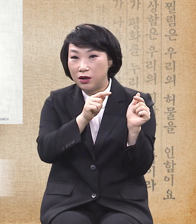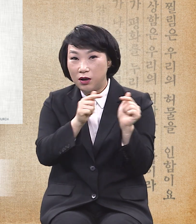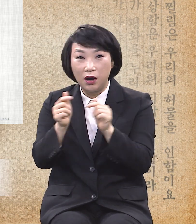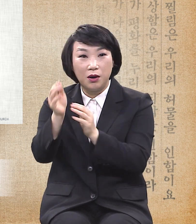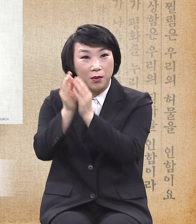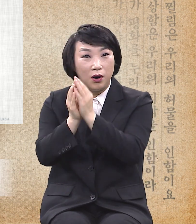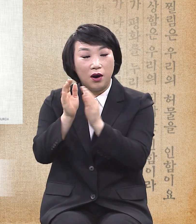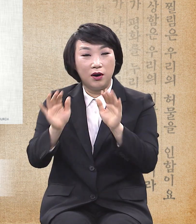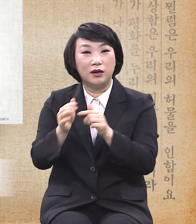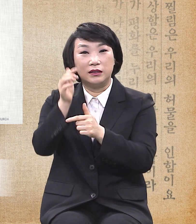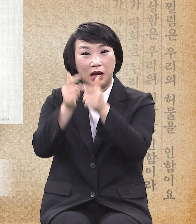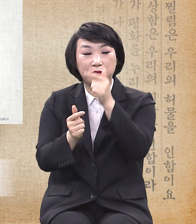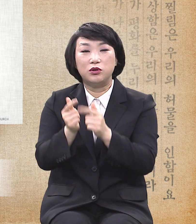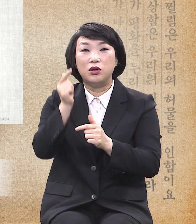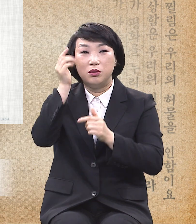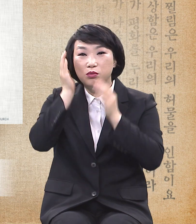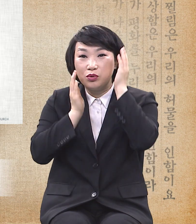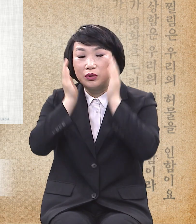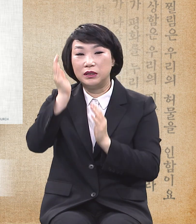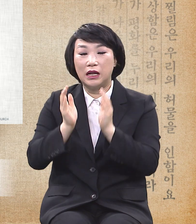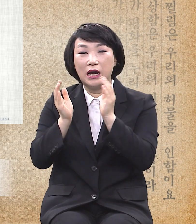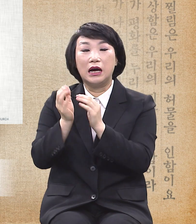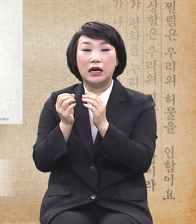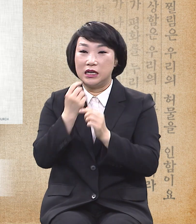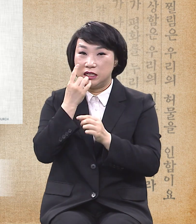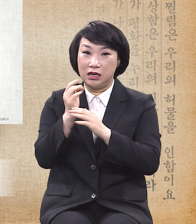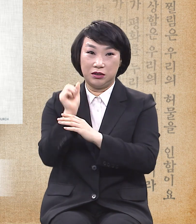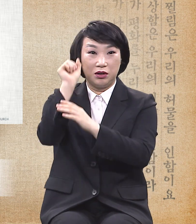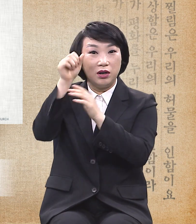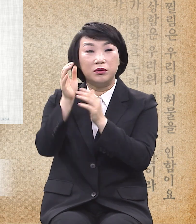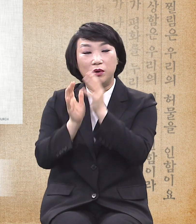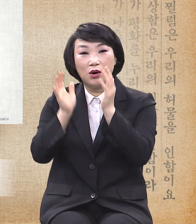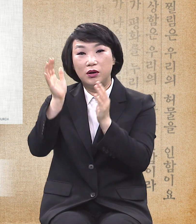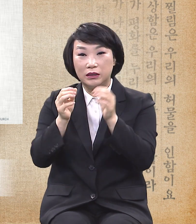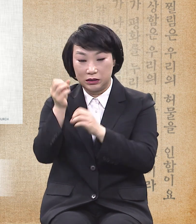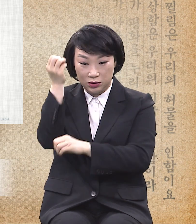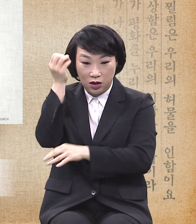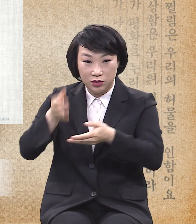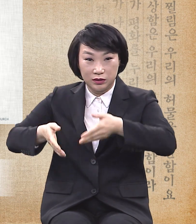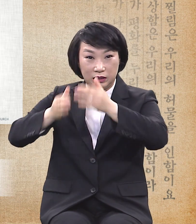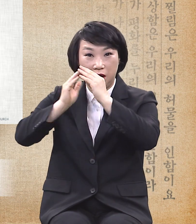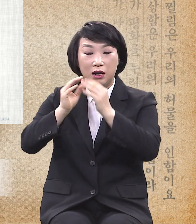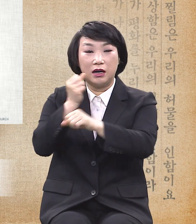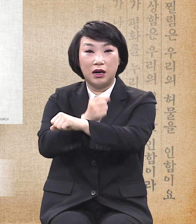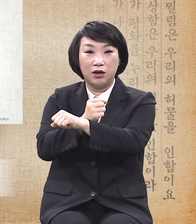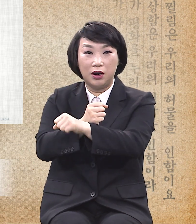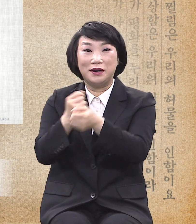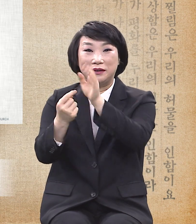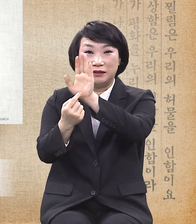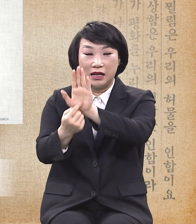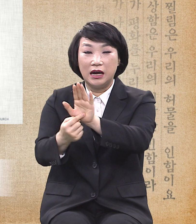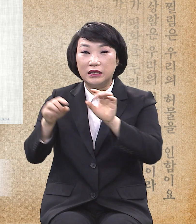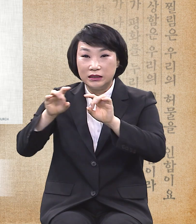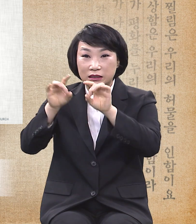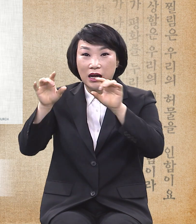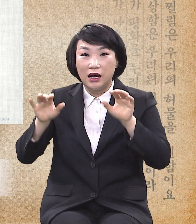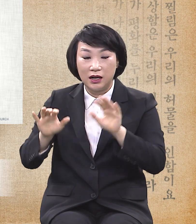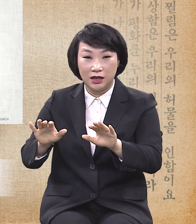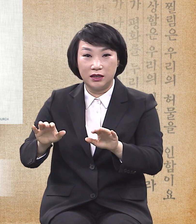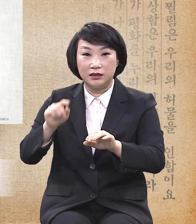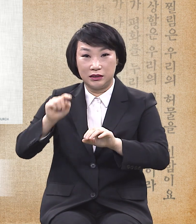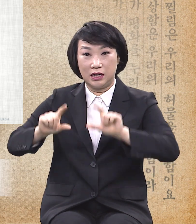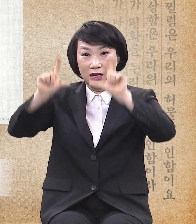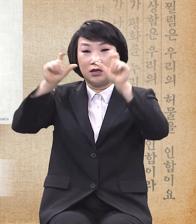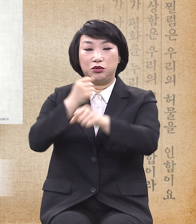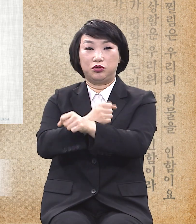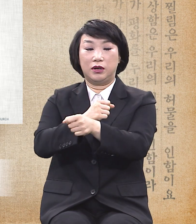보석이나 나무나 풀이나 지푸로 이 터 위에 세우면 각각 공력이 나타날 터인데 그날이 공력을